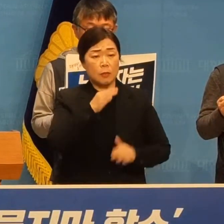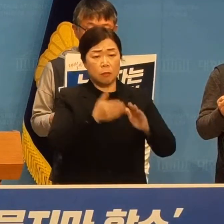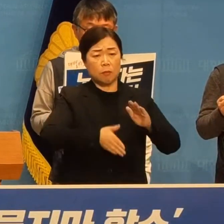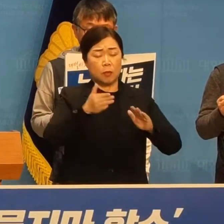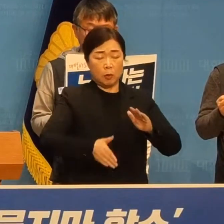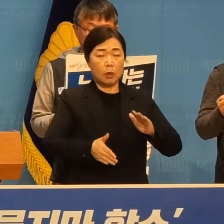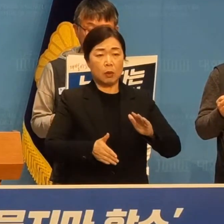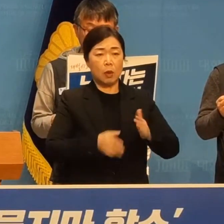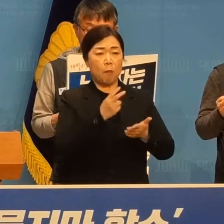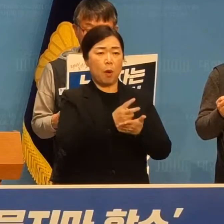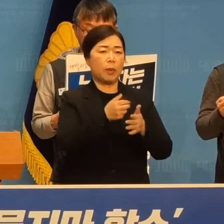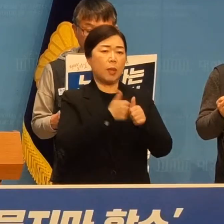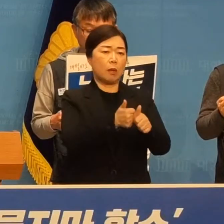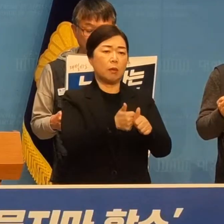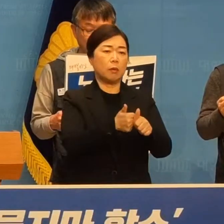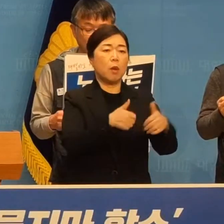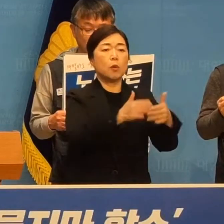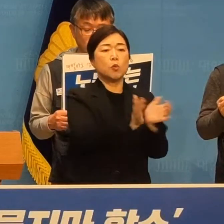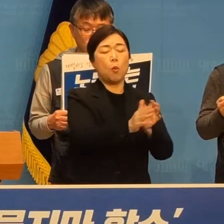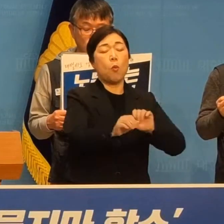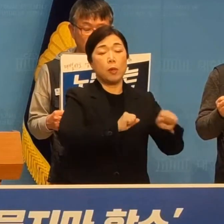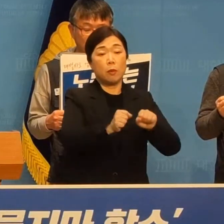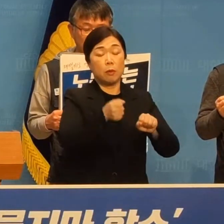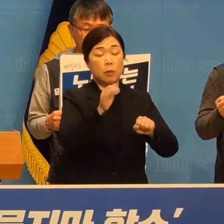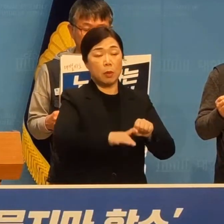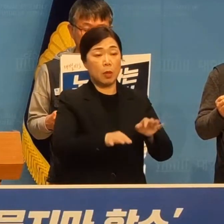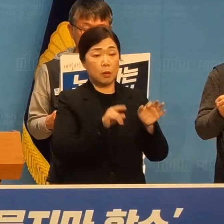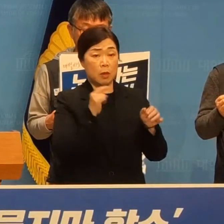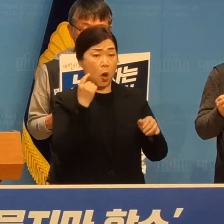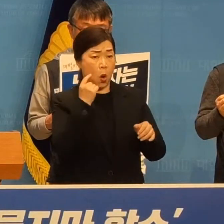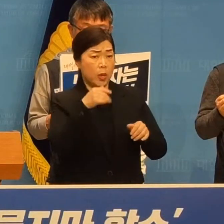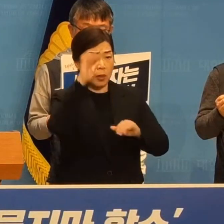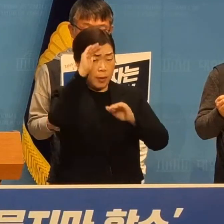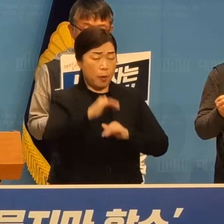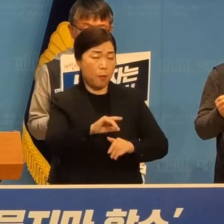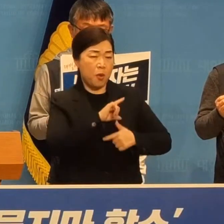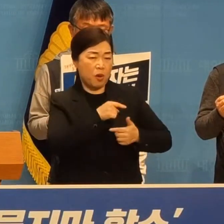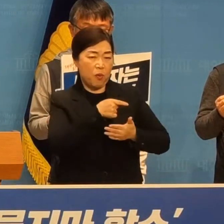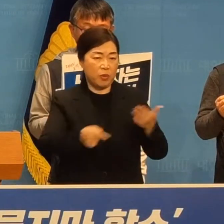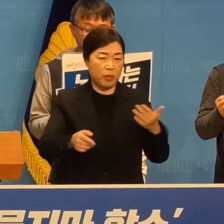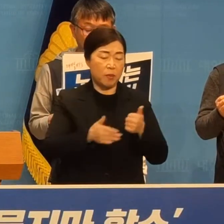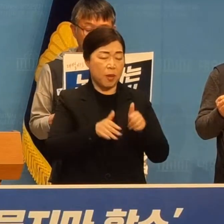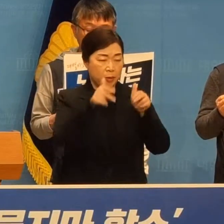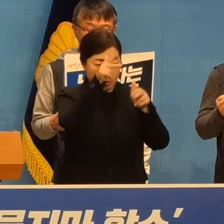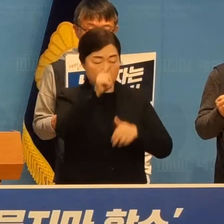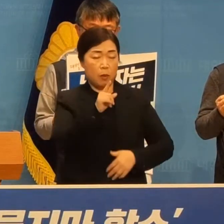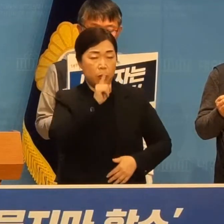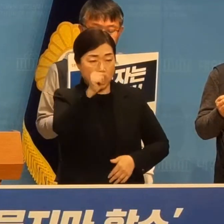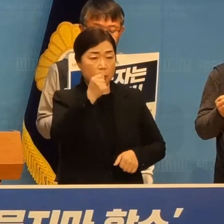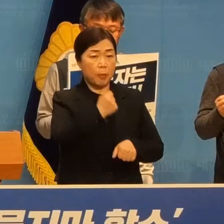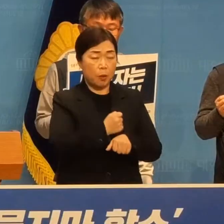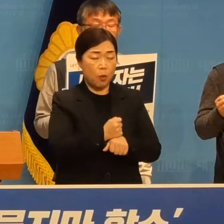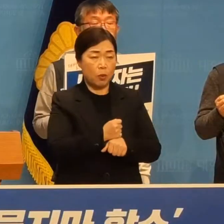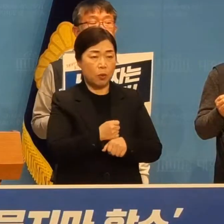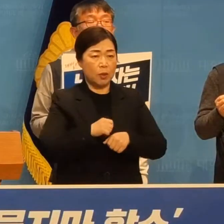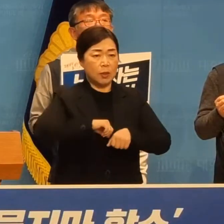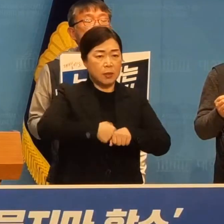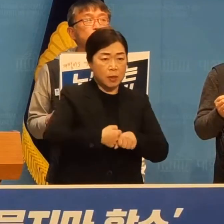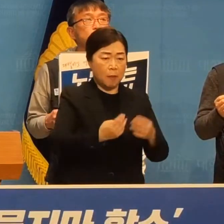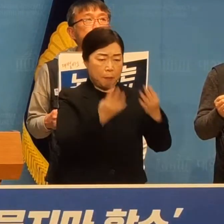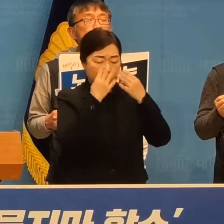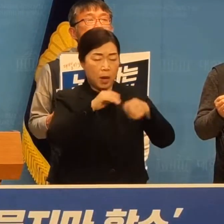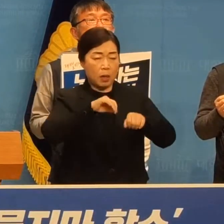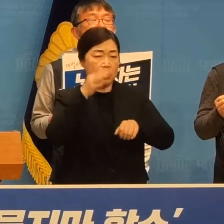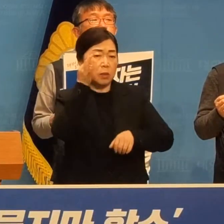활동이었습니다. 그런데 검찰은 김선영 지회장을 허위사실 명예훼손죄라며 기소했고 심지어 징역 10개월의 구형을